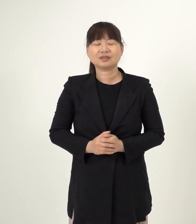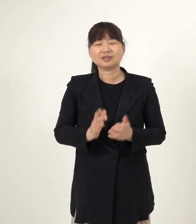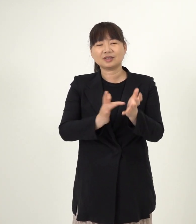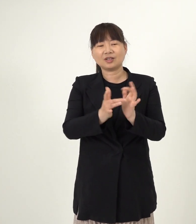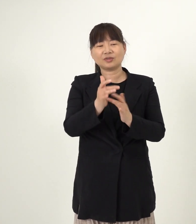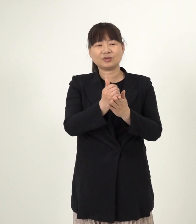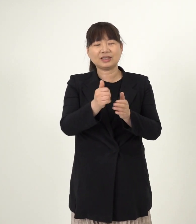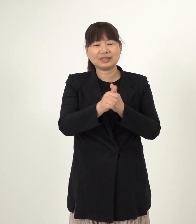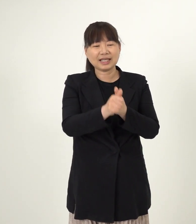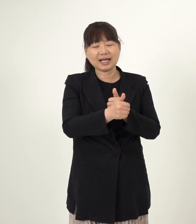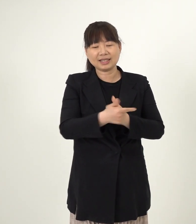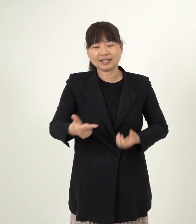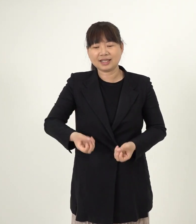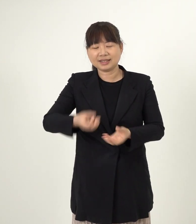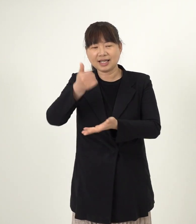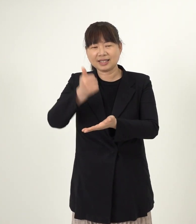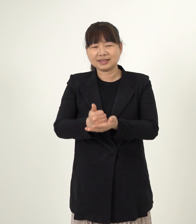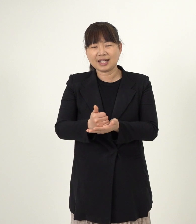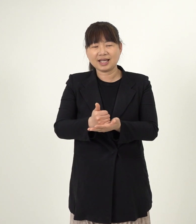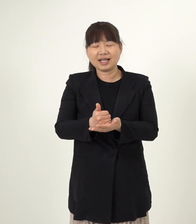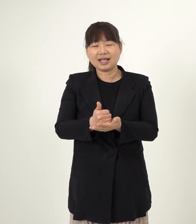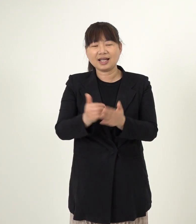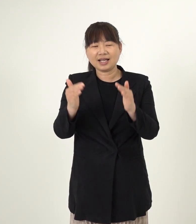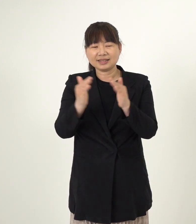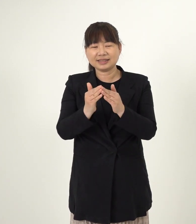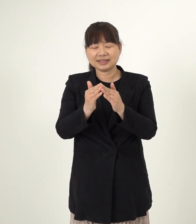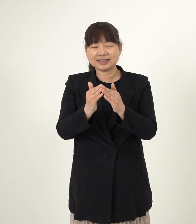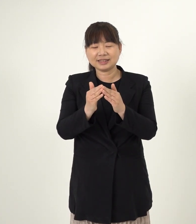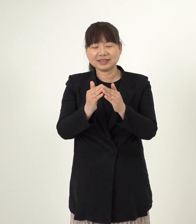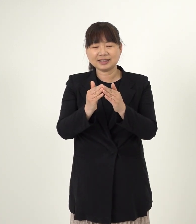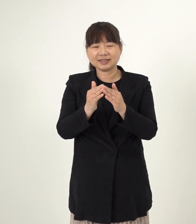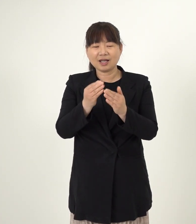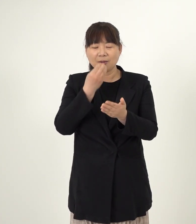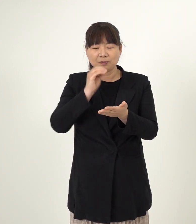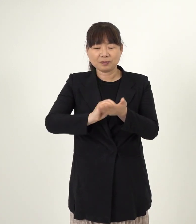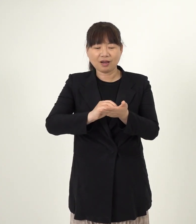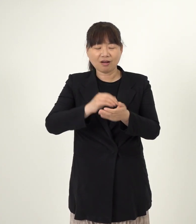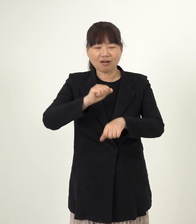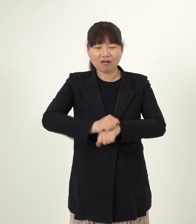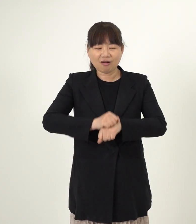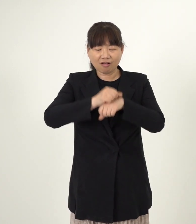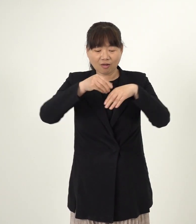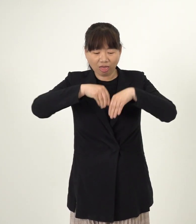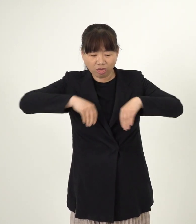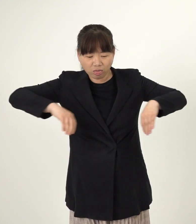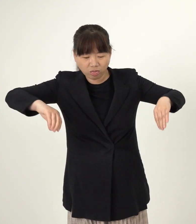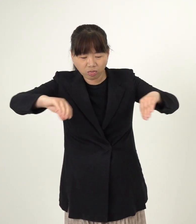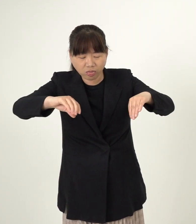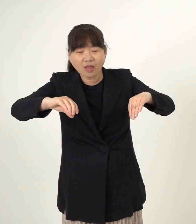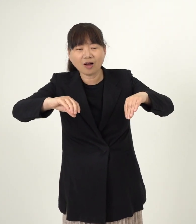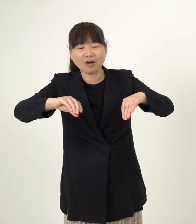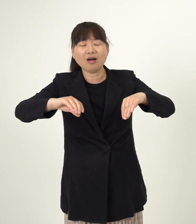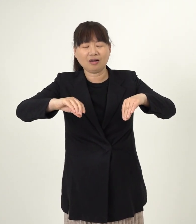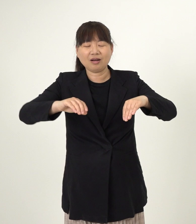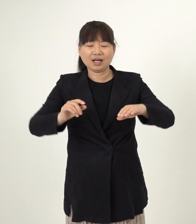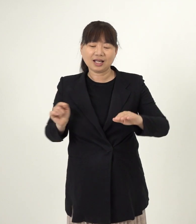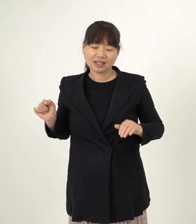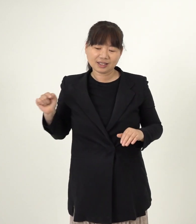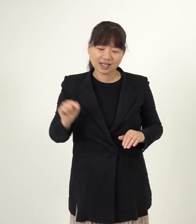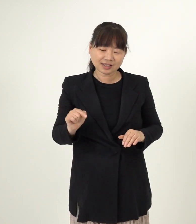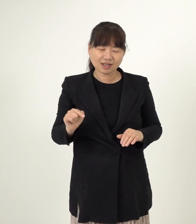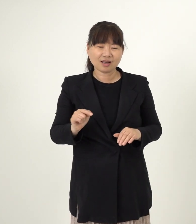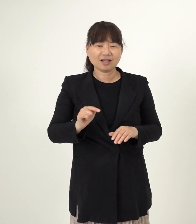따라 대제사장의 집들까지 가서 그 결말을 보려고 안에 들어가